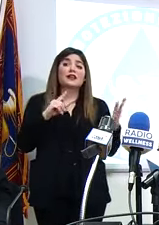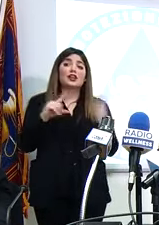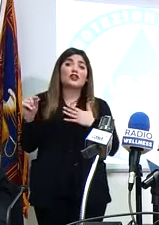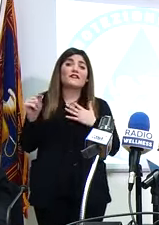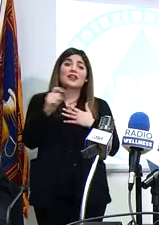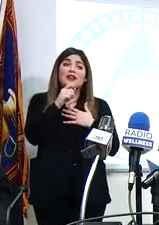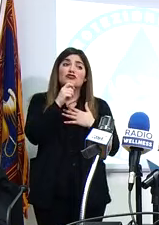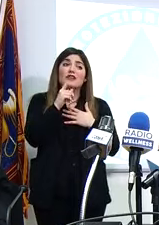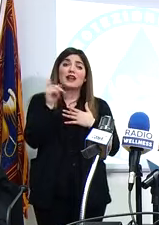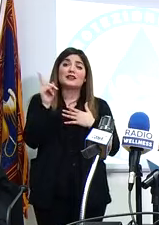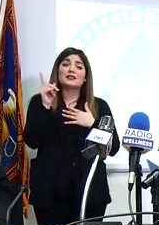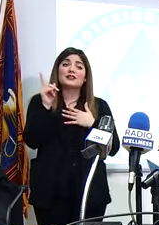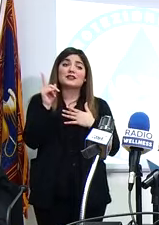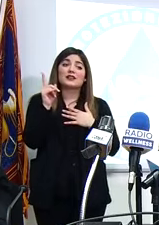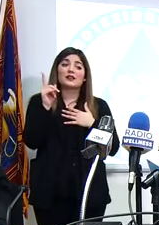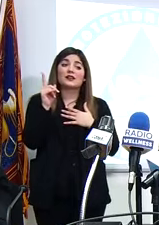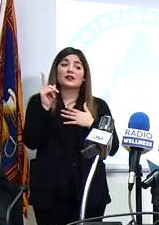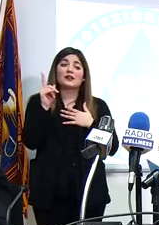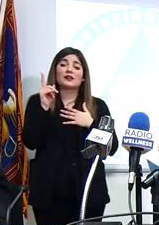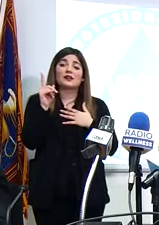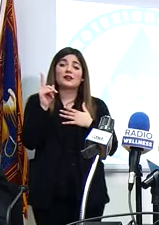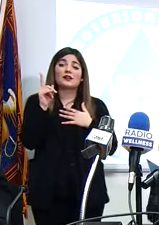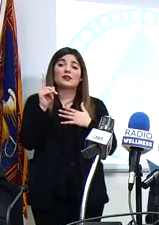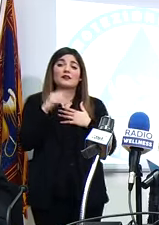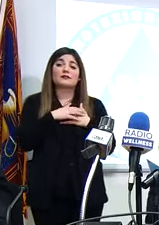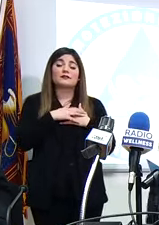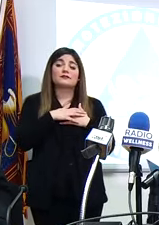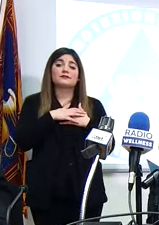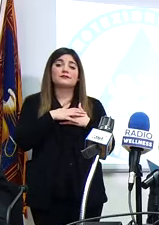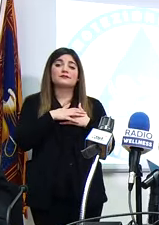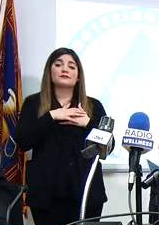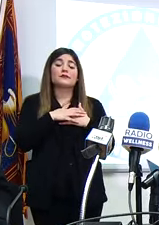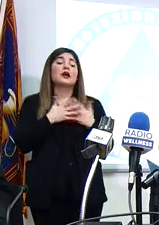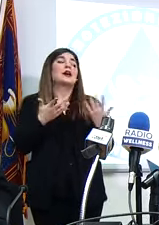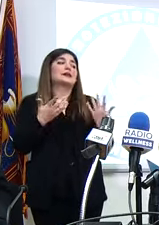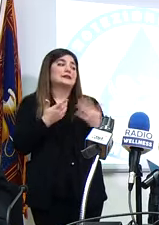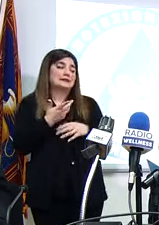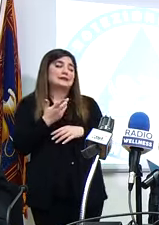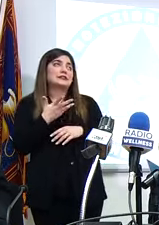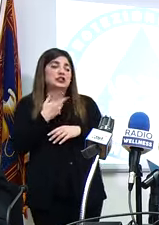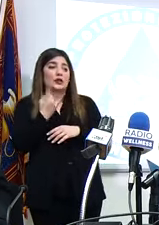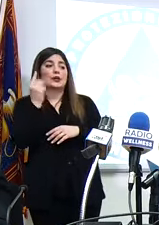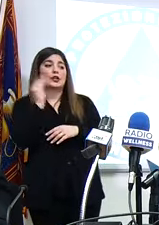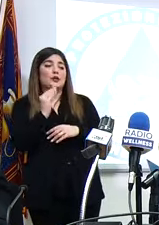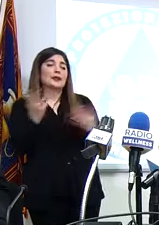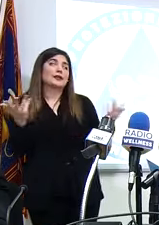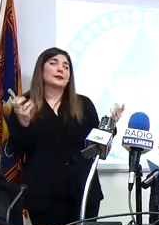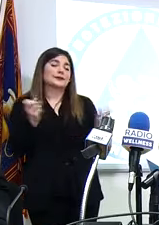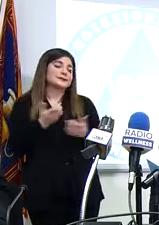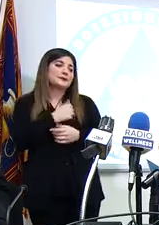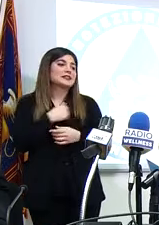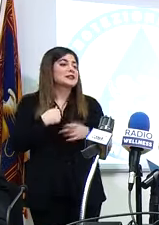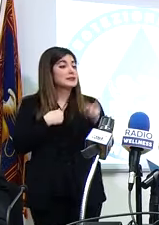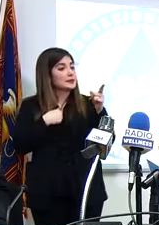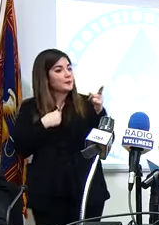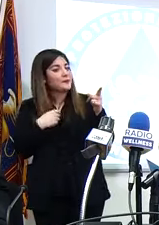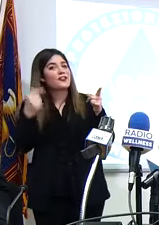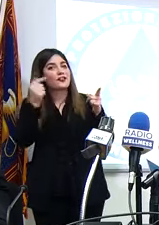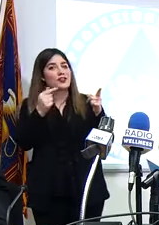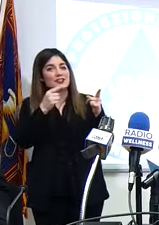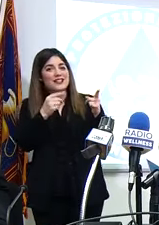andata via. Allora, aveva lasciato si era prenotata, ma vediamo se riusciamo a cavare un ragno